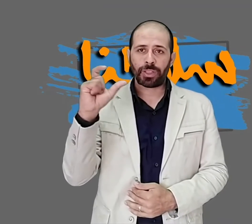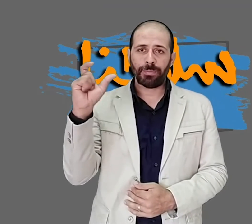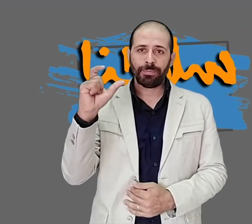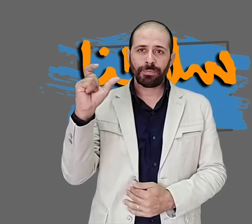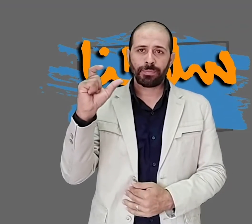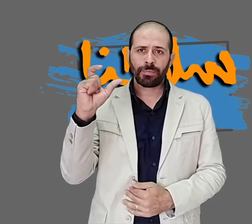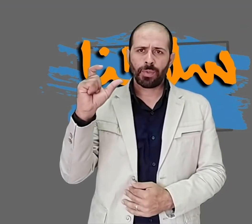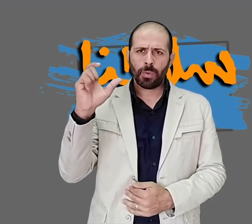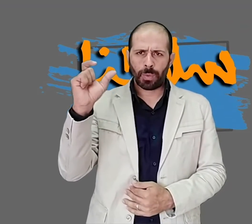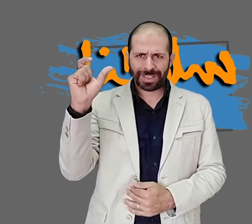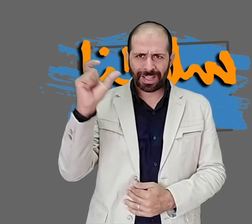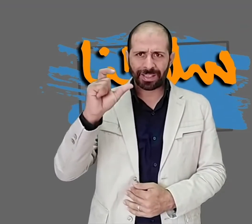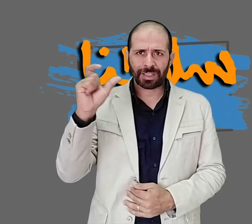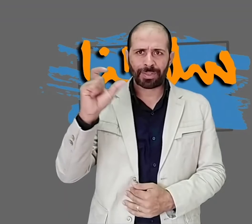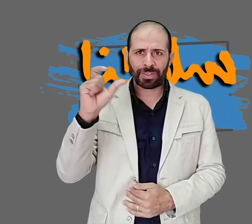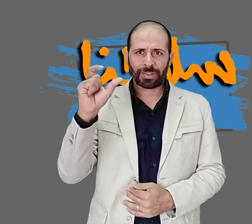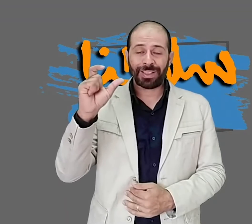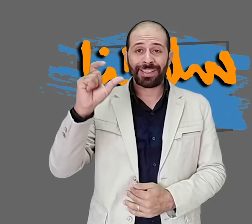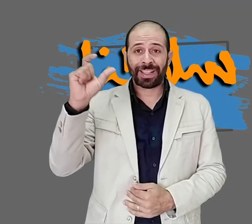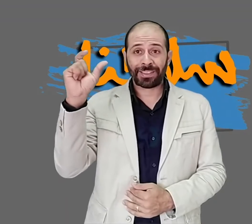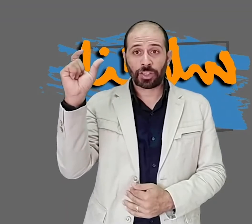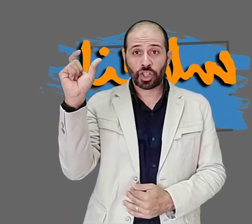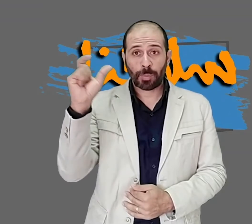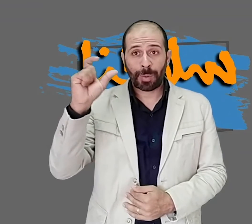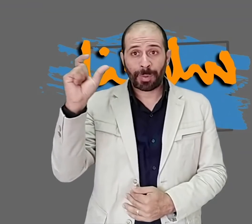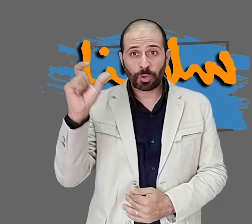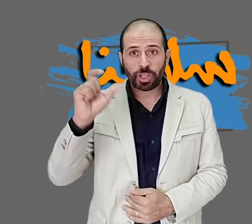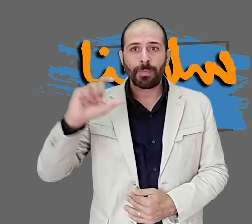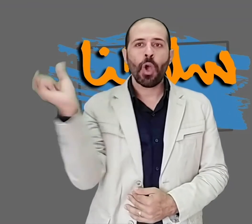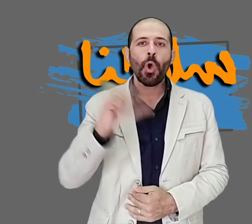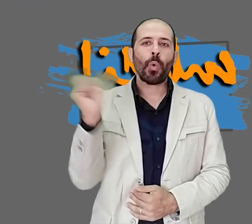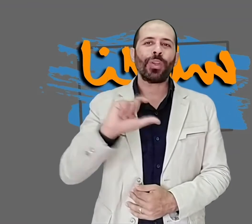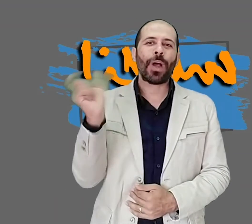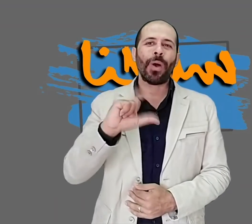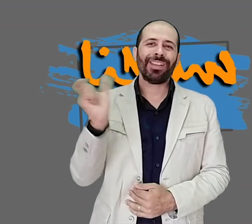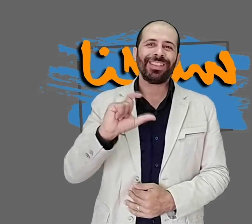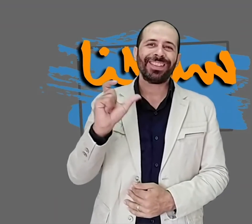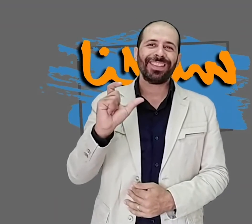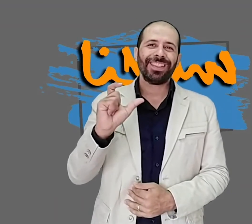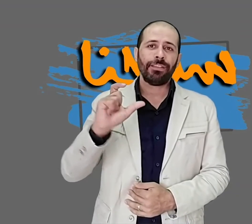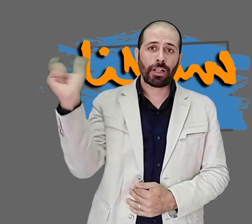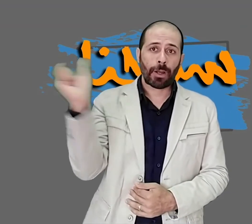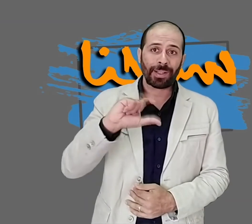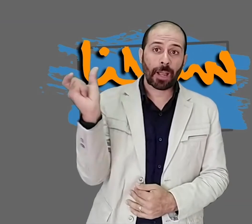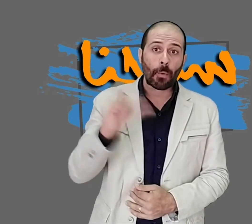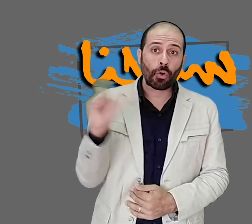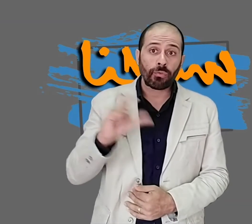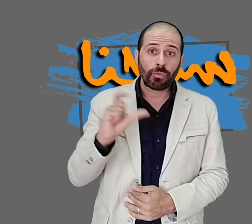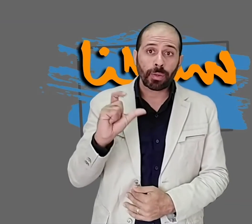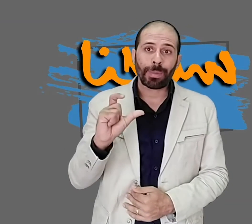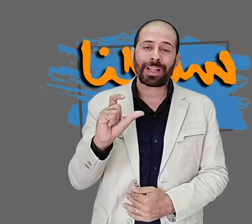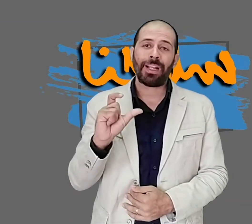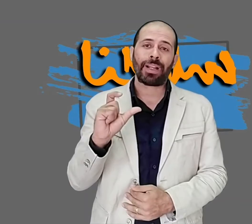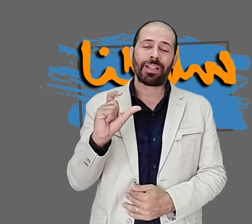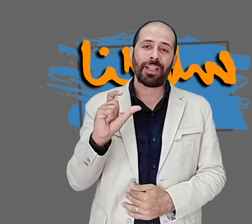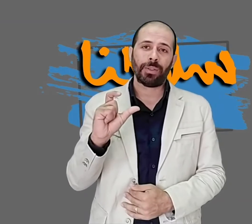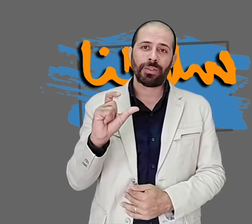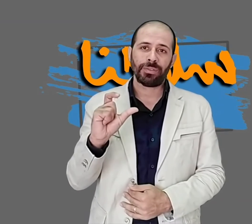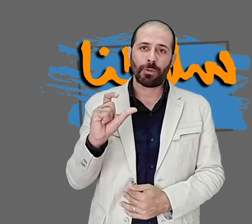مسلم وإزاي قصة بسيطة، لأن أنا عندي تشابه ما بين مسلم ودواء، فلو عملتها بعنف بتكلم على الدواء، دواء